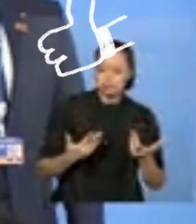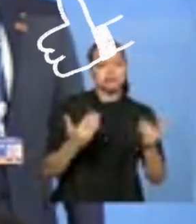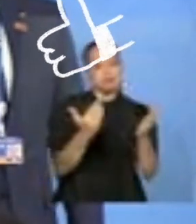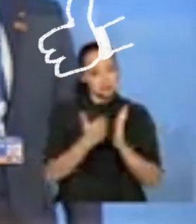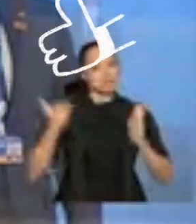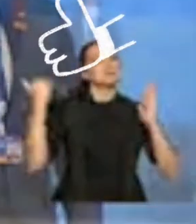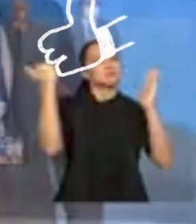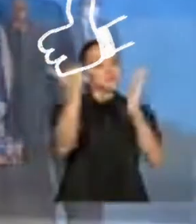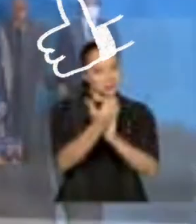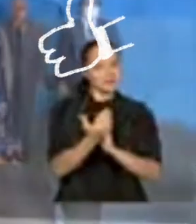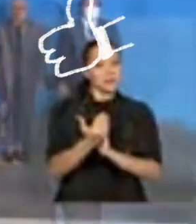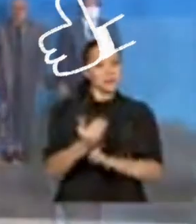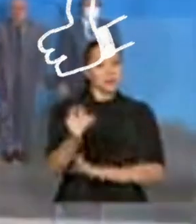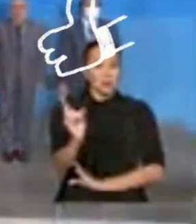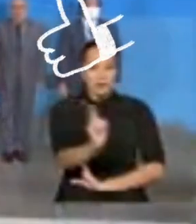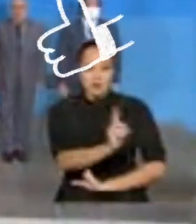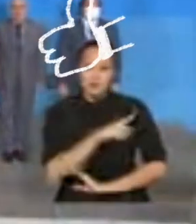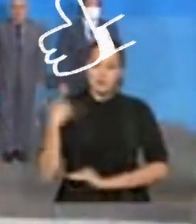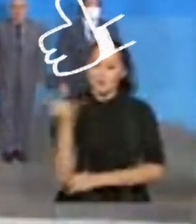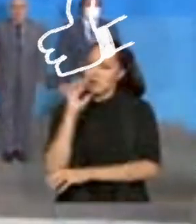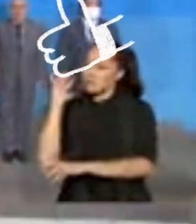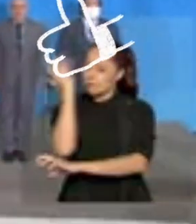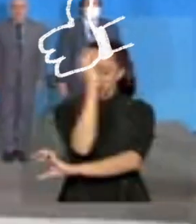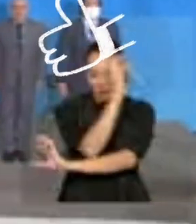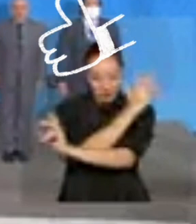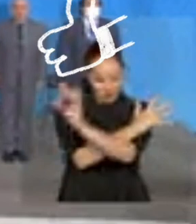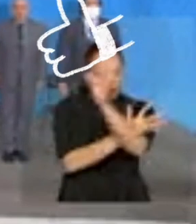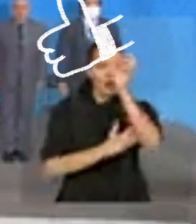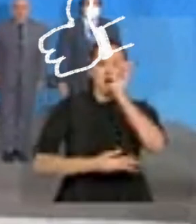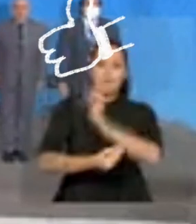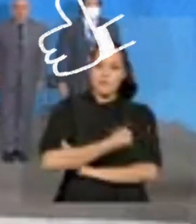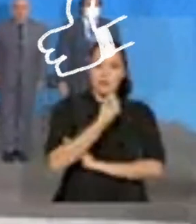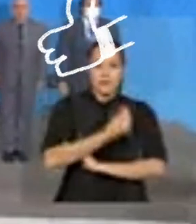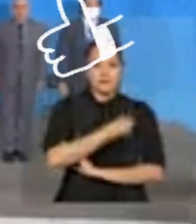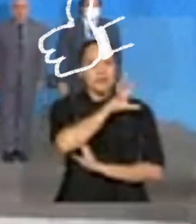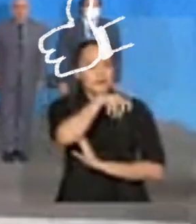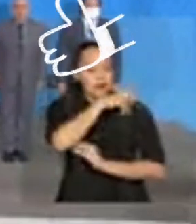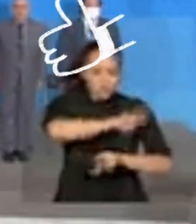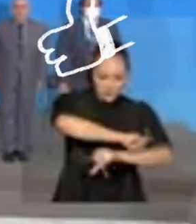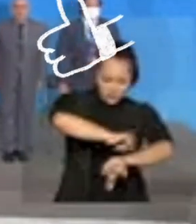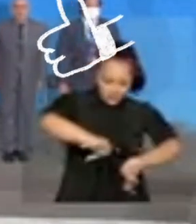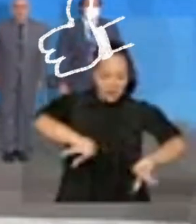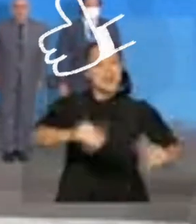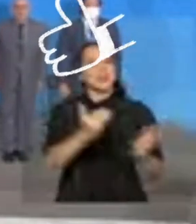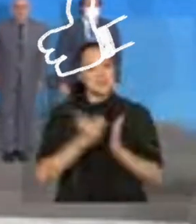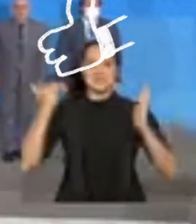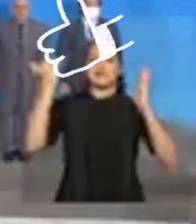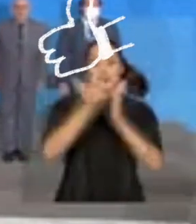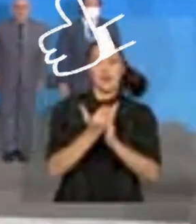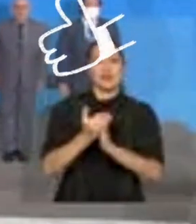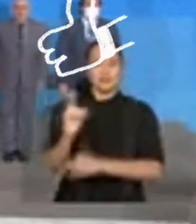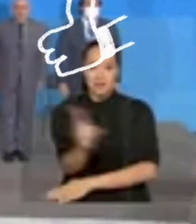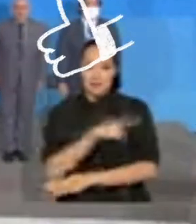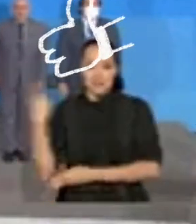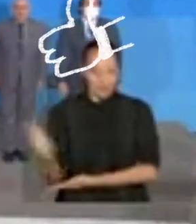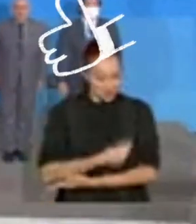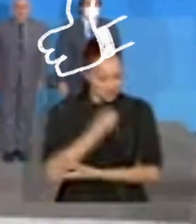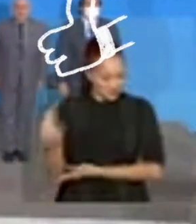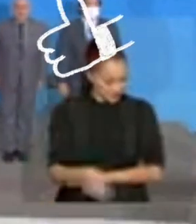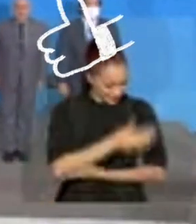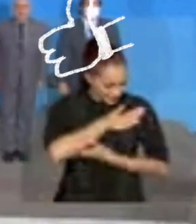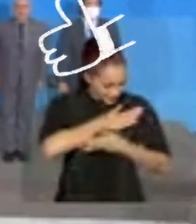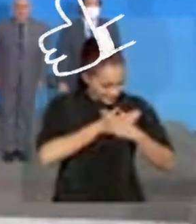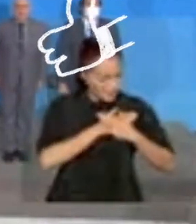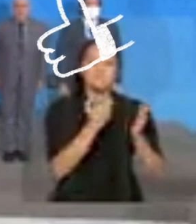sonhos lindos campos têm mais flores, nossos bosques têm mais vida,